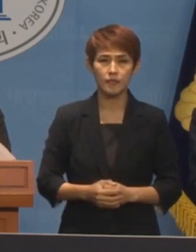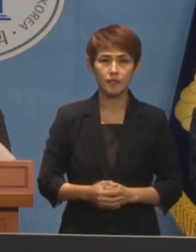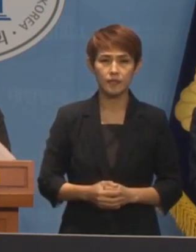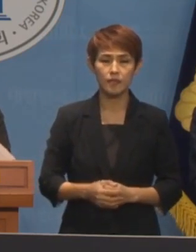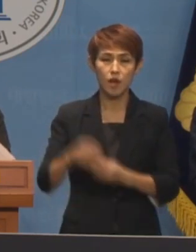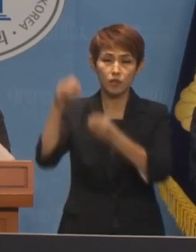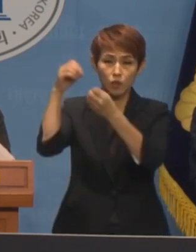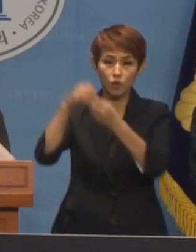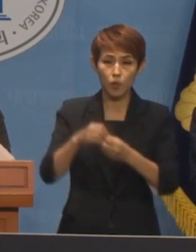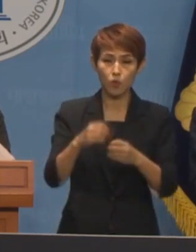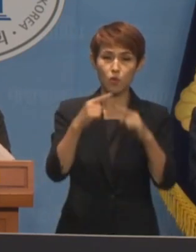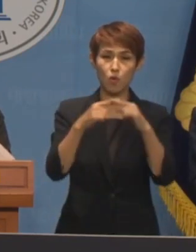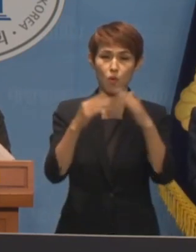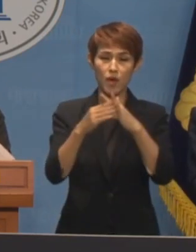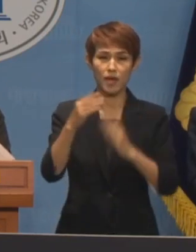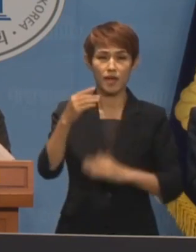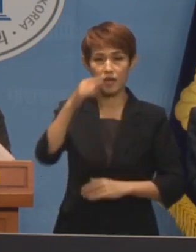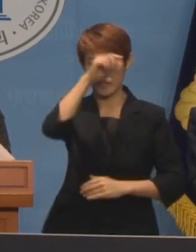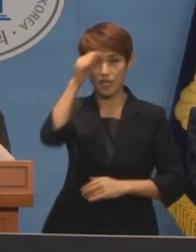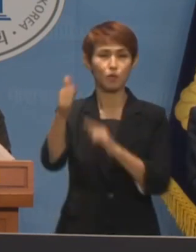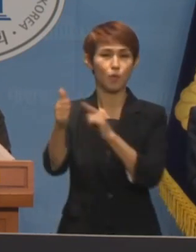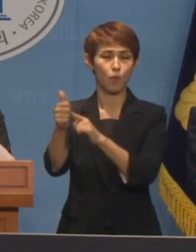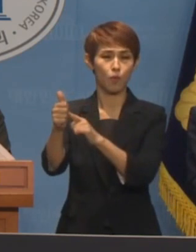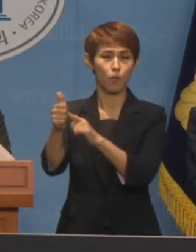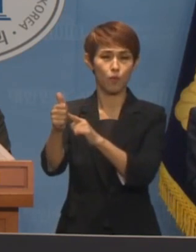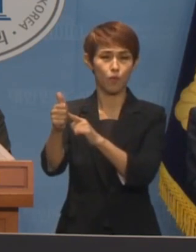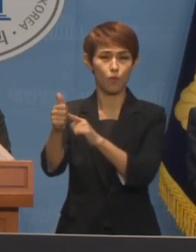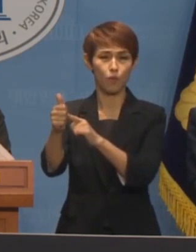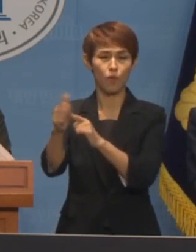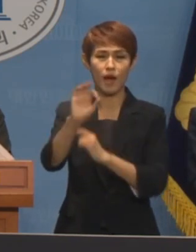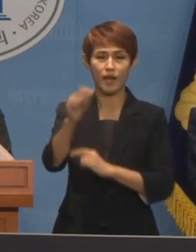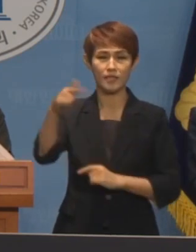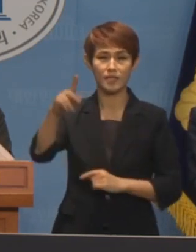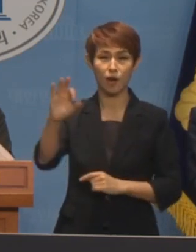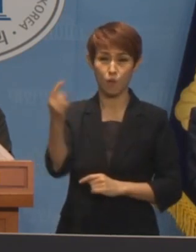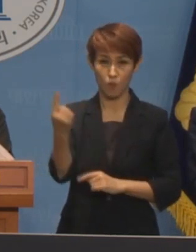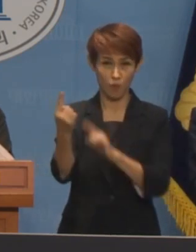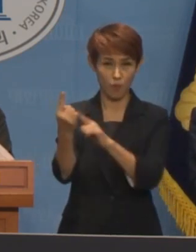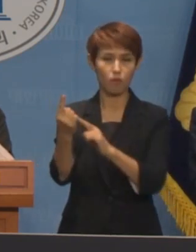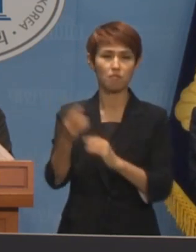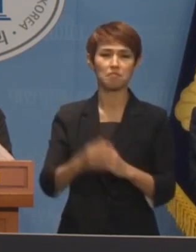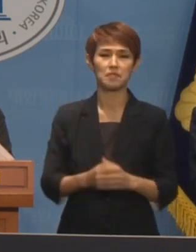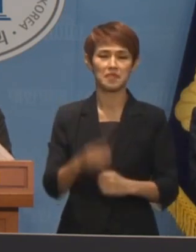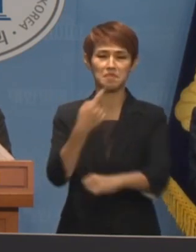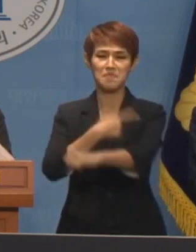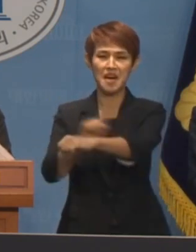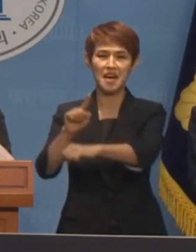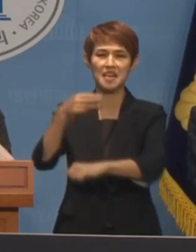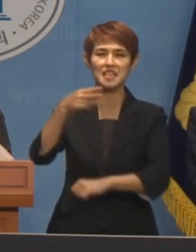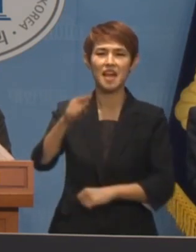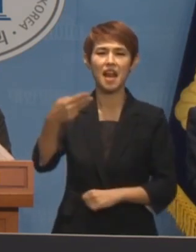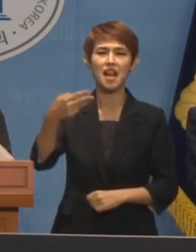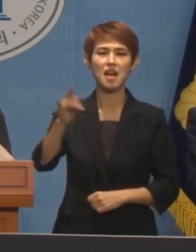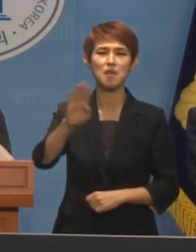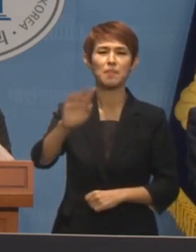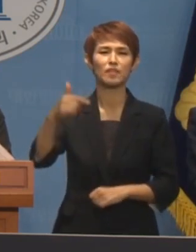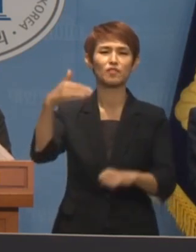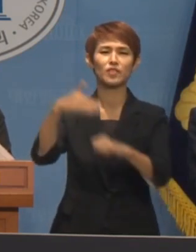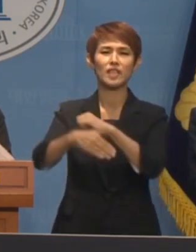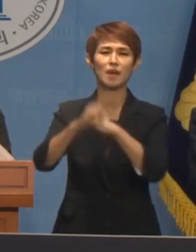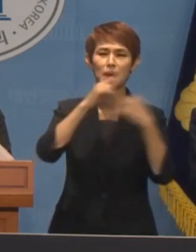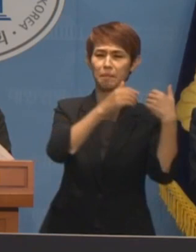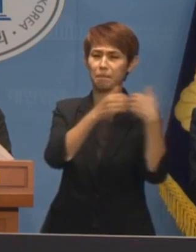정통교단의 교회 장로인 안창호 국가인권위원장 후보를 향하여 무자격 보수 기독교 탈레반주의라고 비하하는